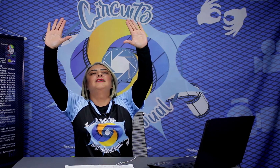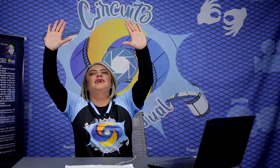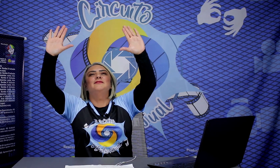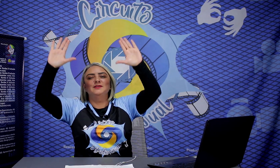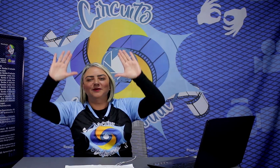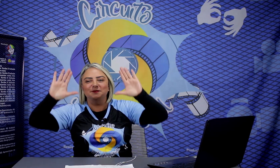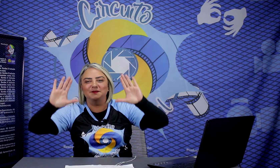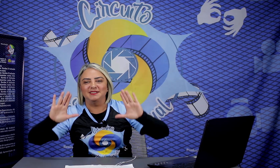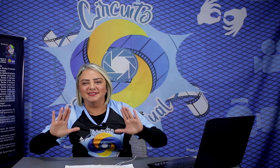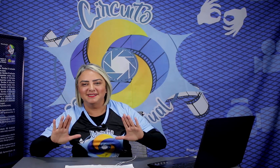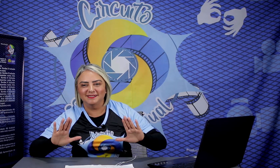Terminou o print.